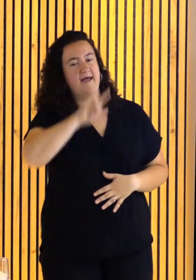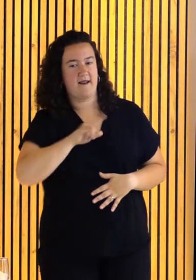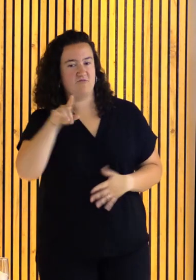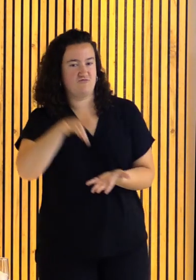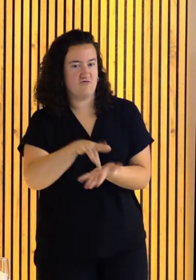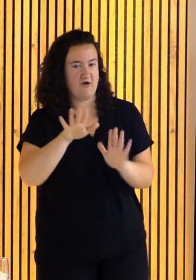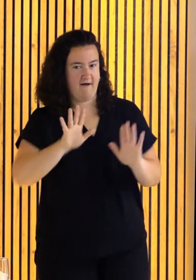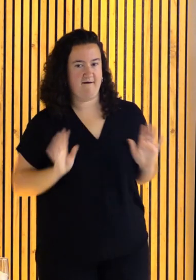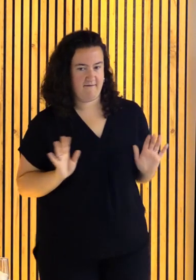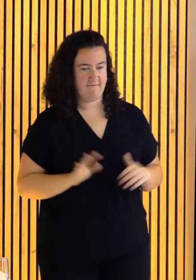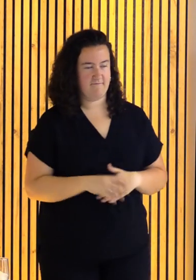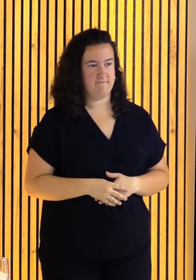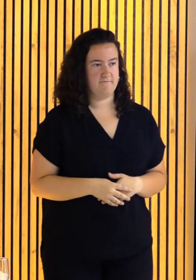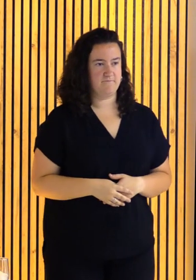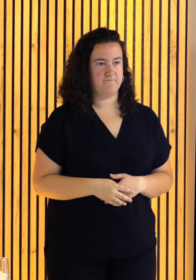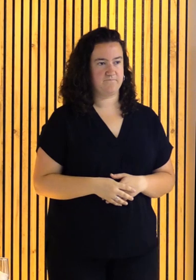Bueno,